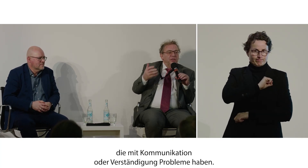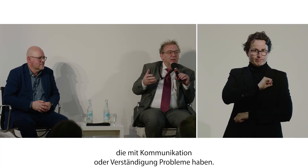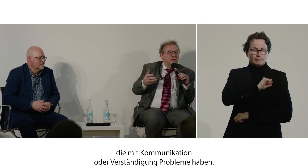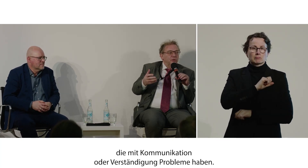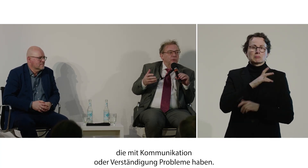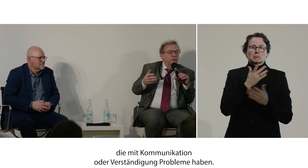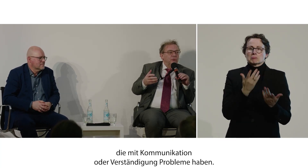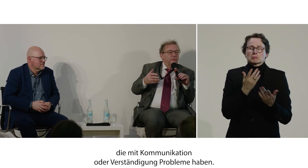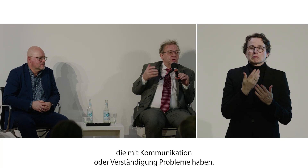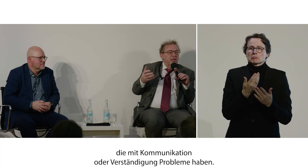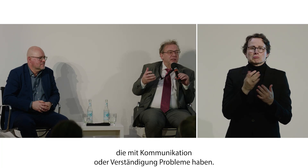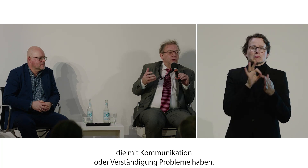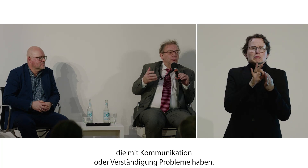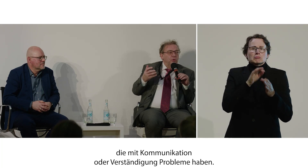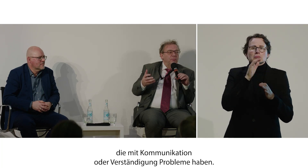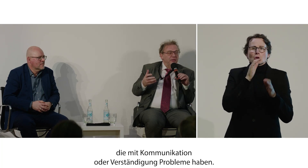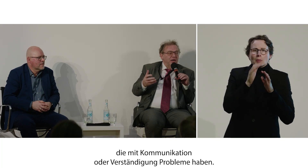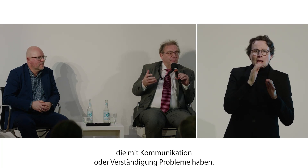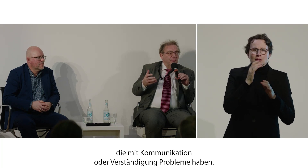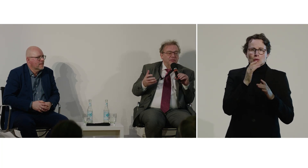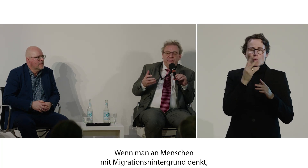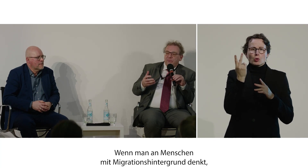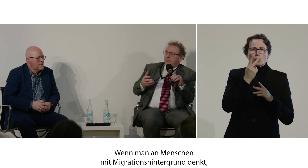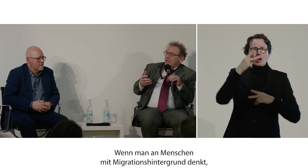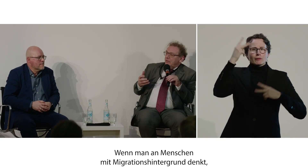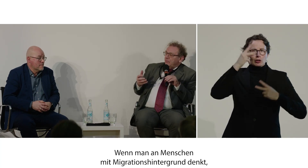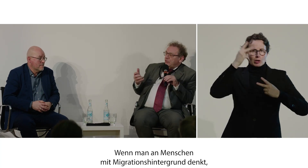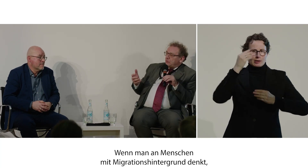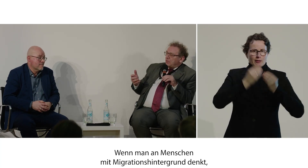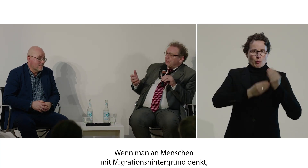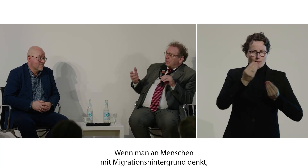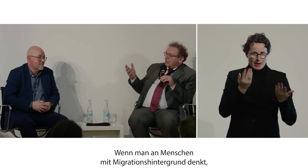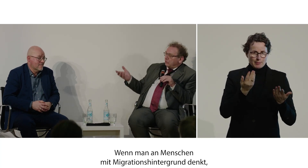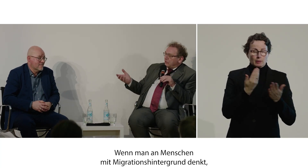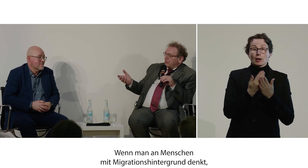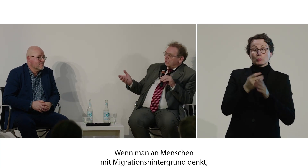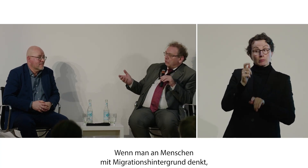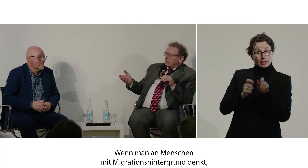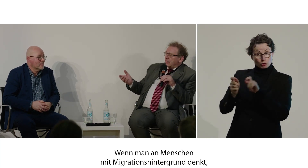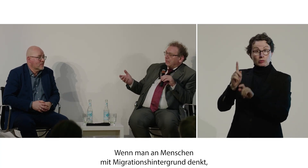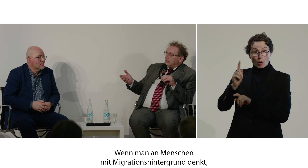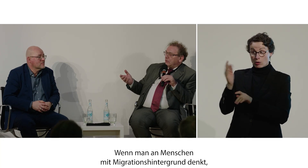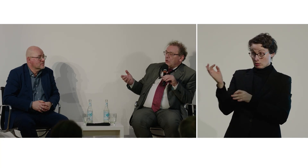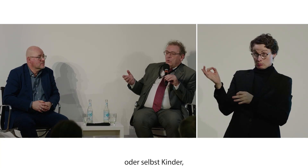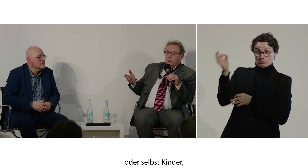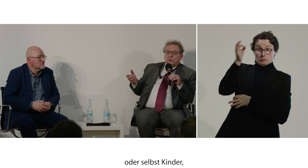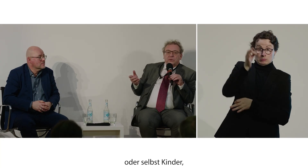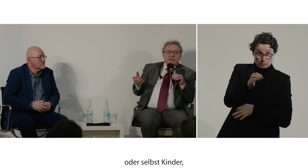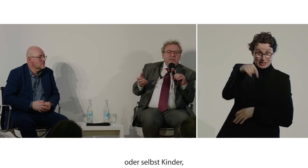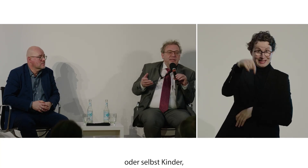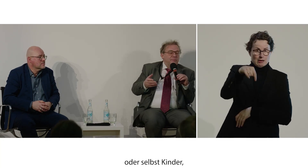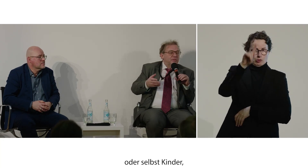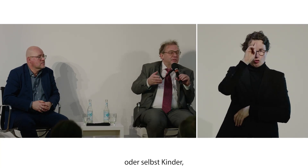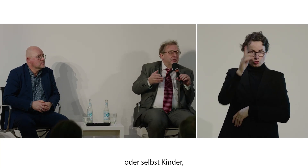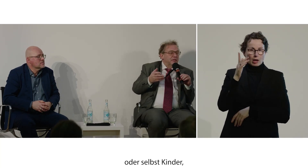Kommunikation oder Verständigung Probleme hat. Also wenn man an Menschen mit Migrationshintergrund denkt oder